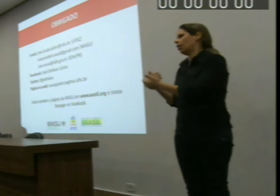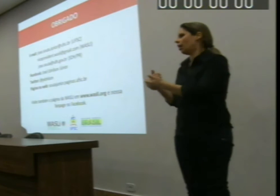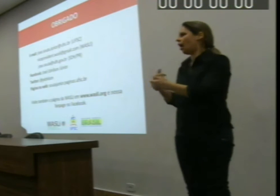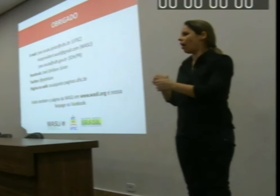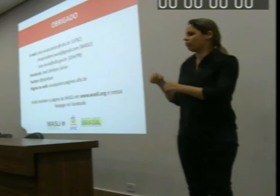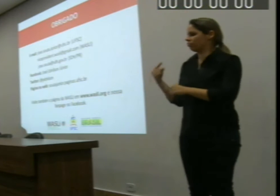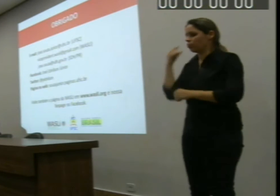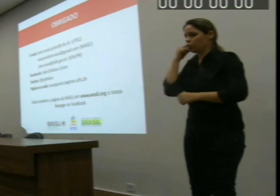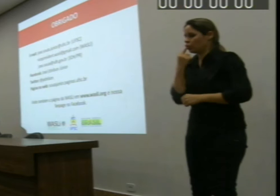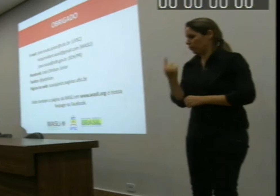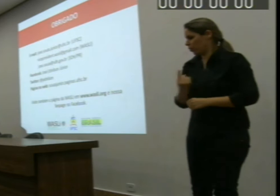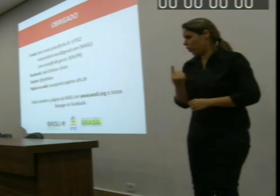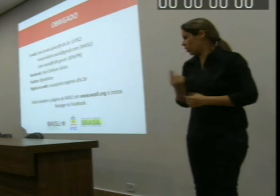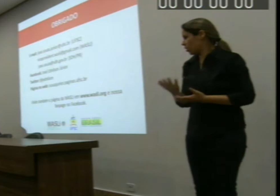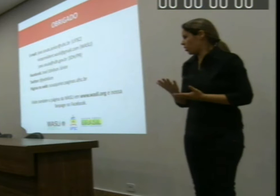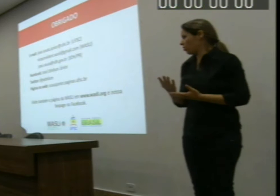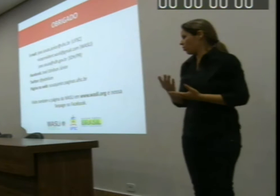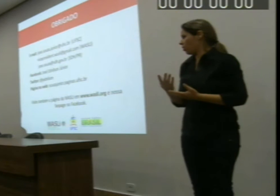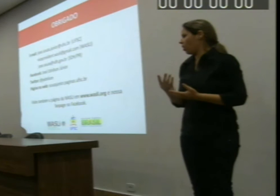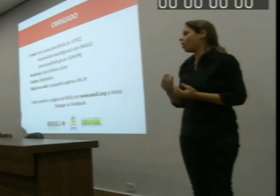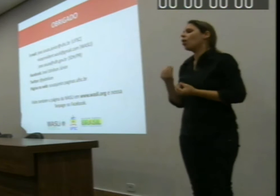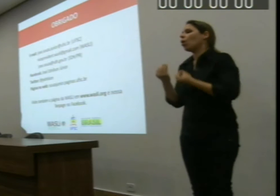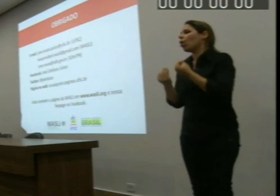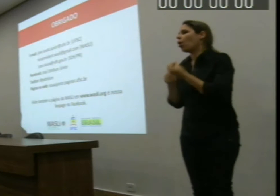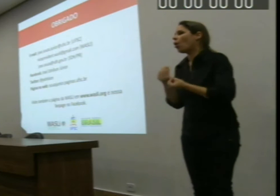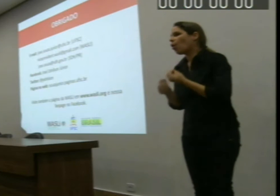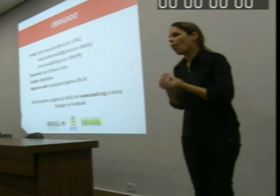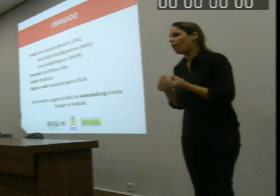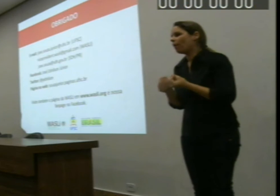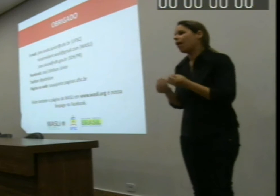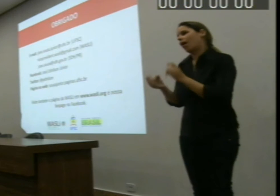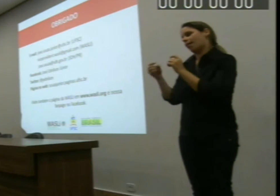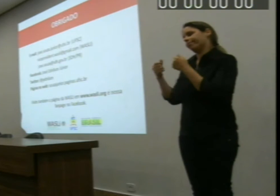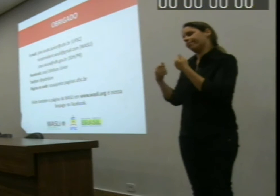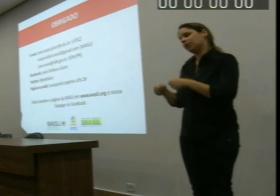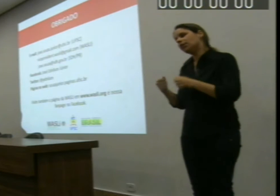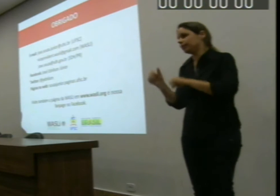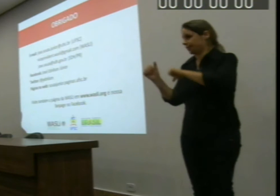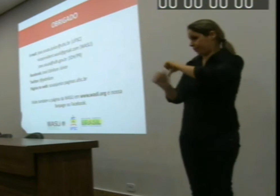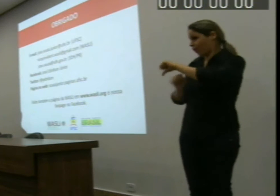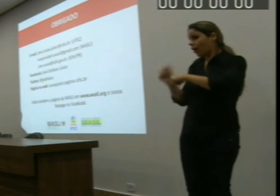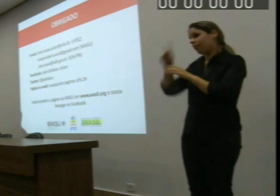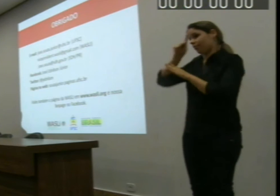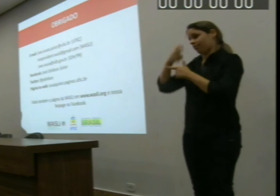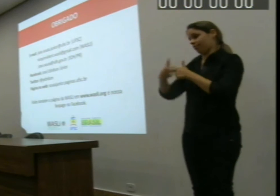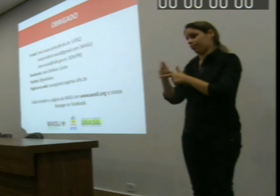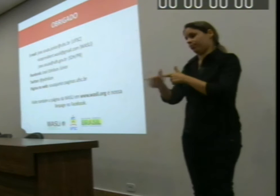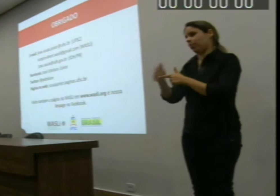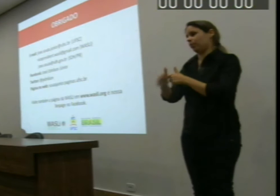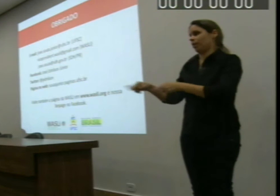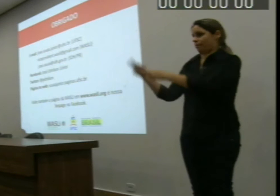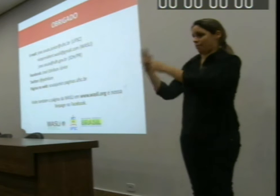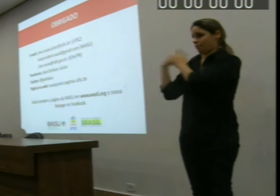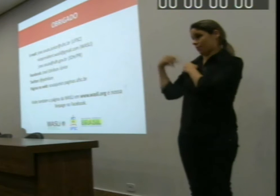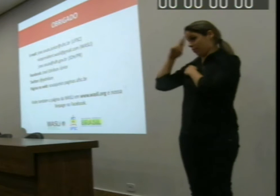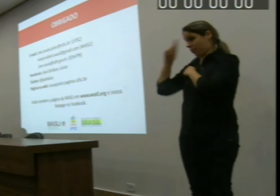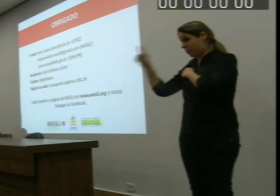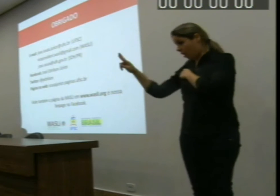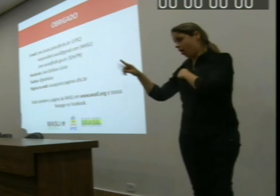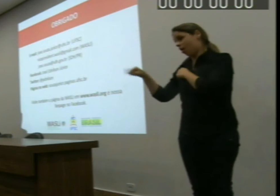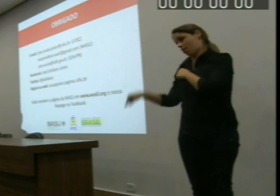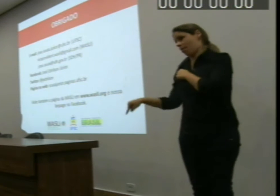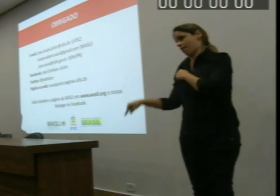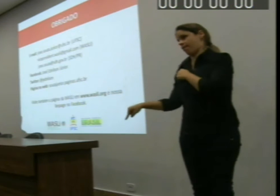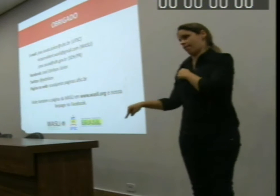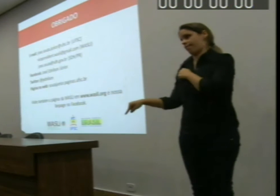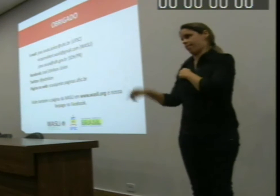limpar banheiro como poderia ter um intérprete que se recusa a interpretar as provas Isso é um problema do intérprete Isso é um problema do serviços